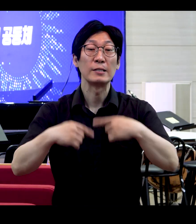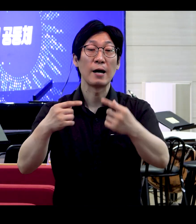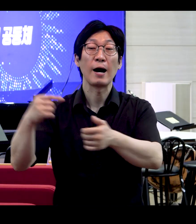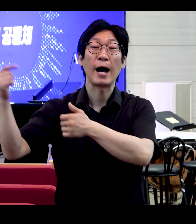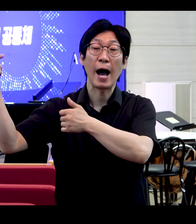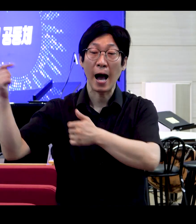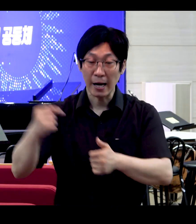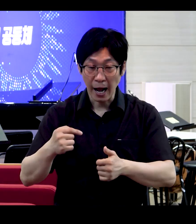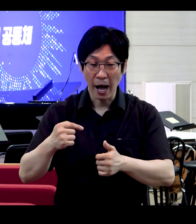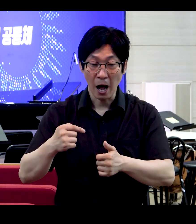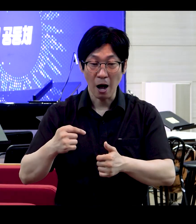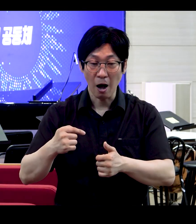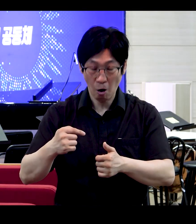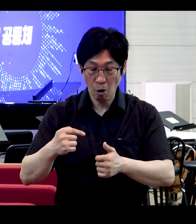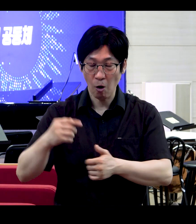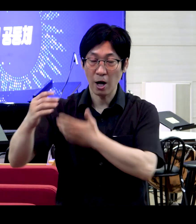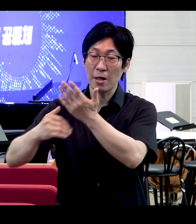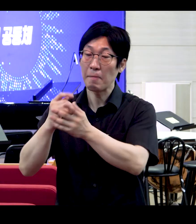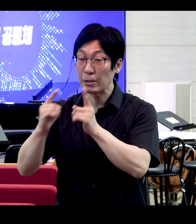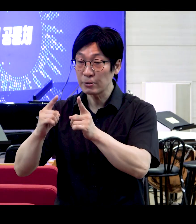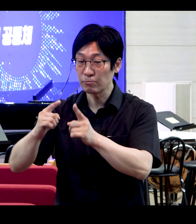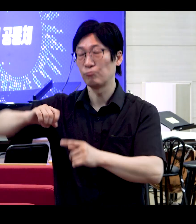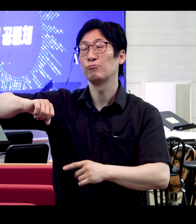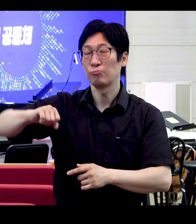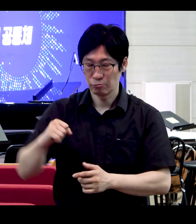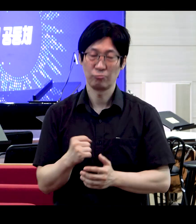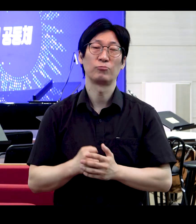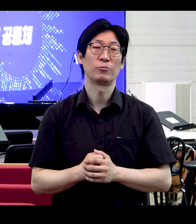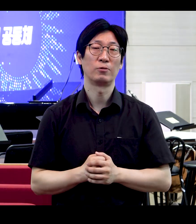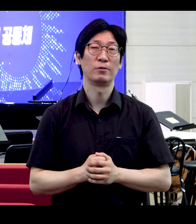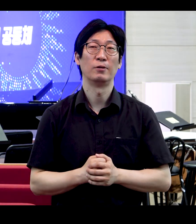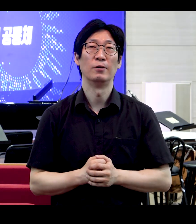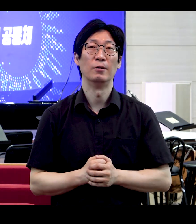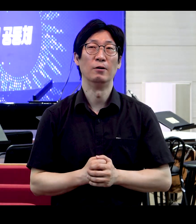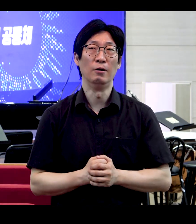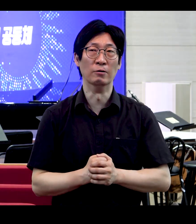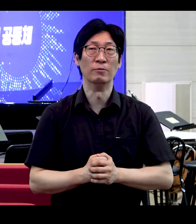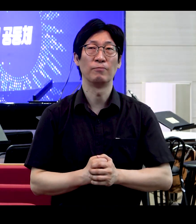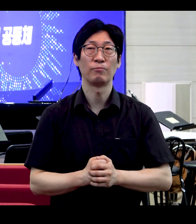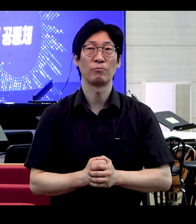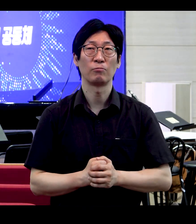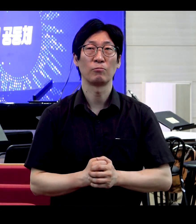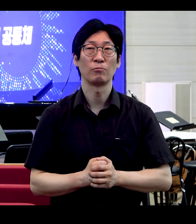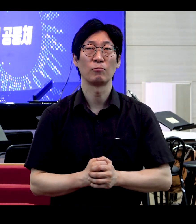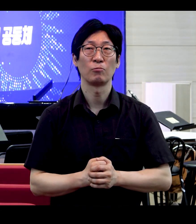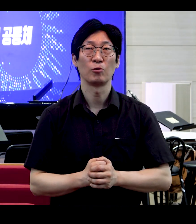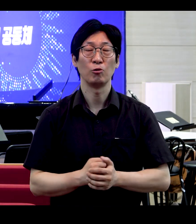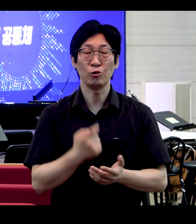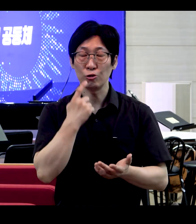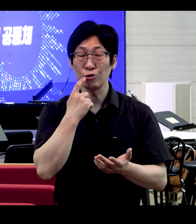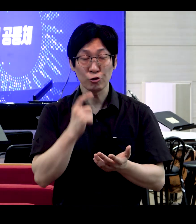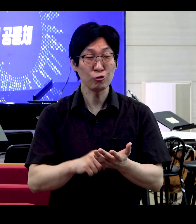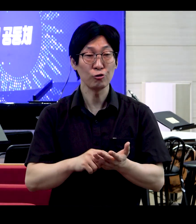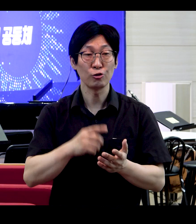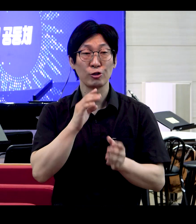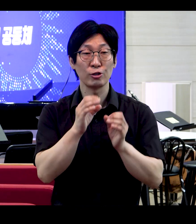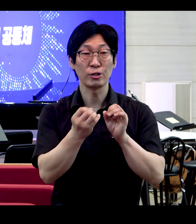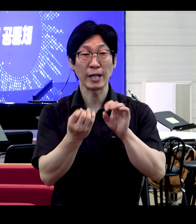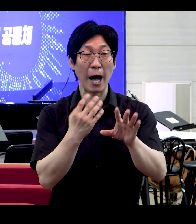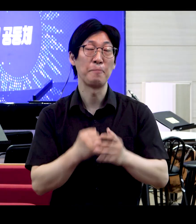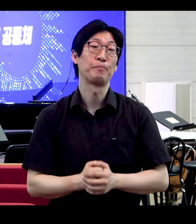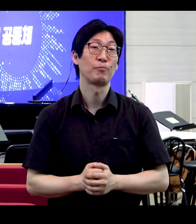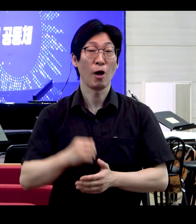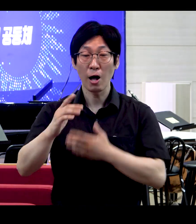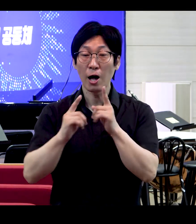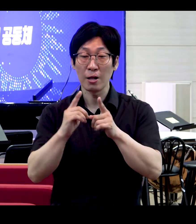들어가라는 하나님 말씀에 순종하는 삶을 이야기하고 있어요. 뭐 다른 거 얘기할 거 없어요. 정말 너무 단순한 이야기지만 너무 분명하죠.